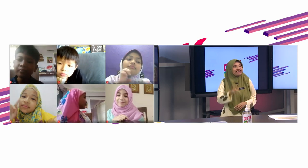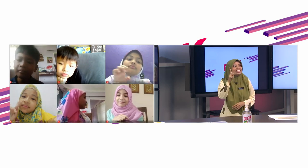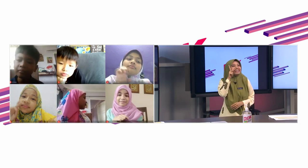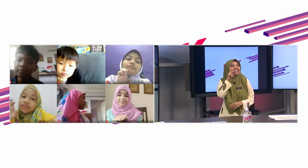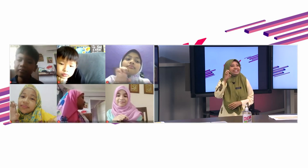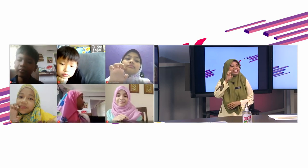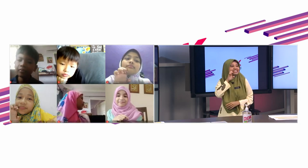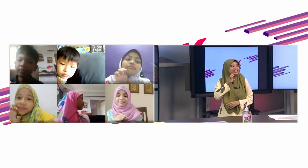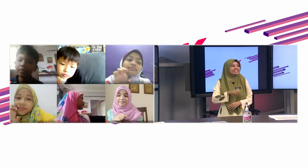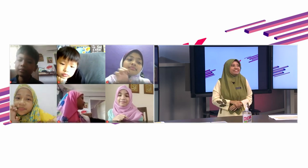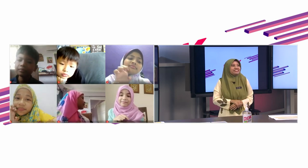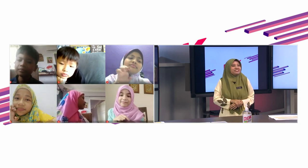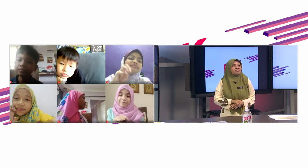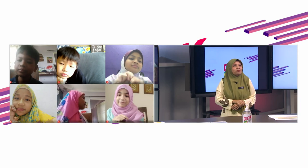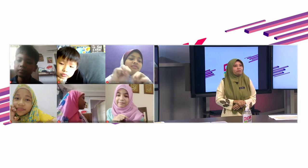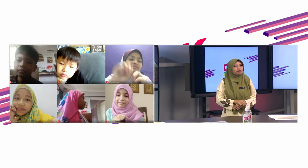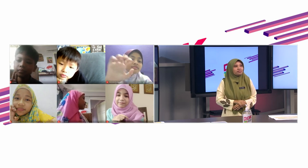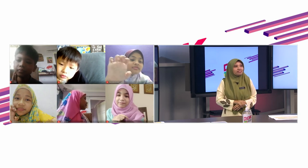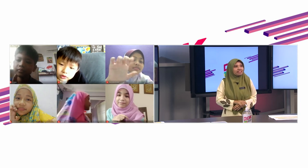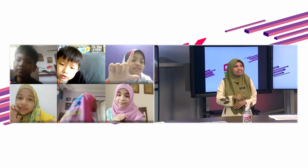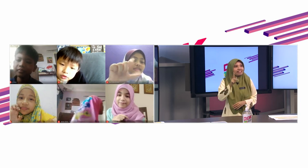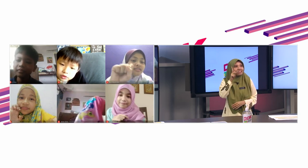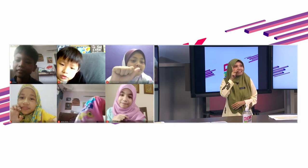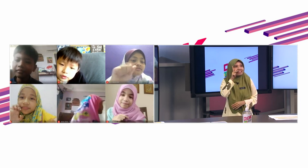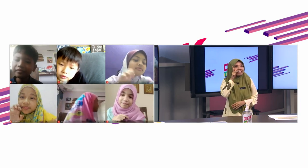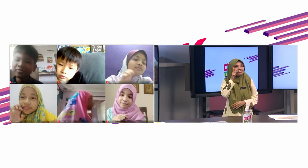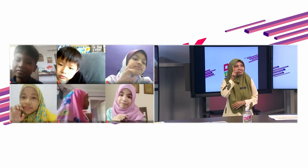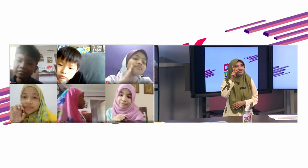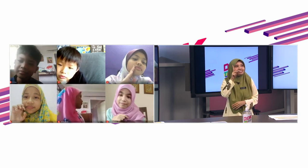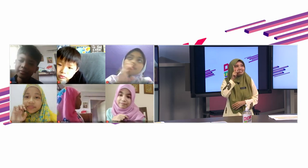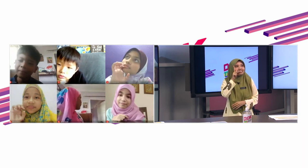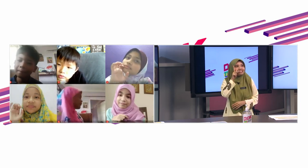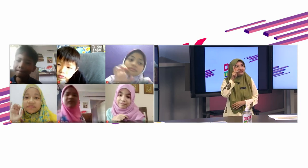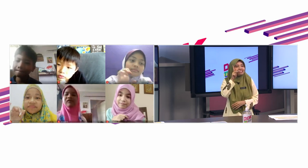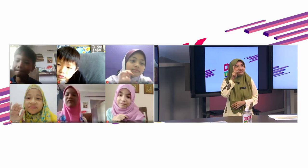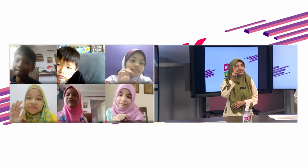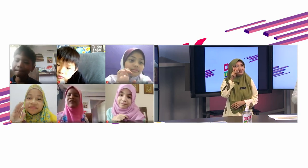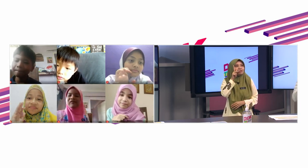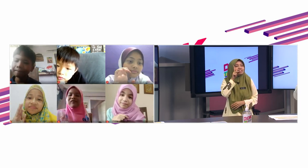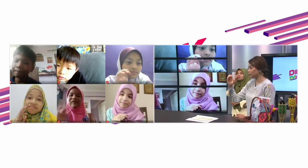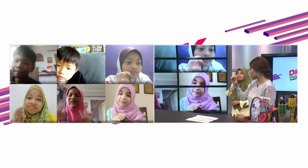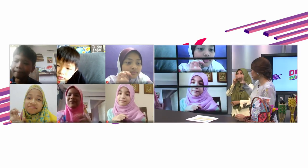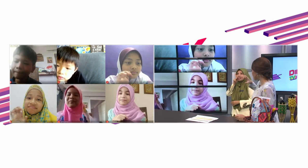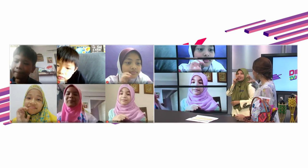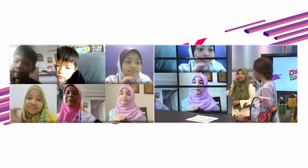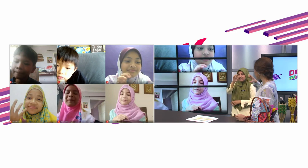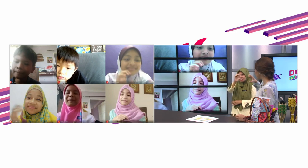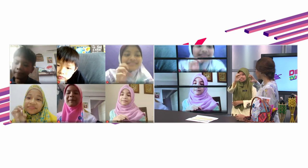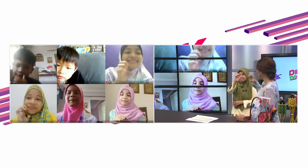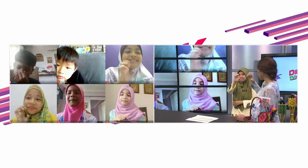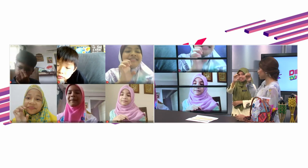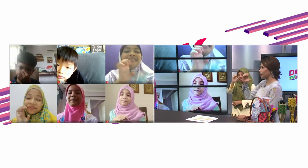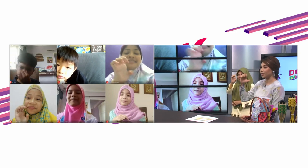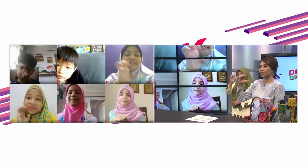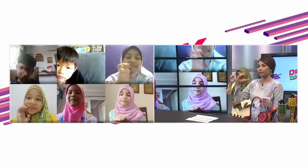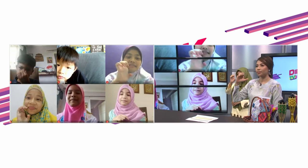Okey. Kak Ellie. Okey. Nak cipta apa? Apa tu? Itu dia bagi? Itu? Banyak sangat tu. Mana E tu? Macam mana E? E.